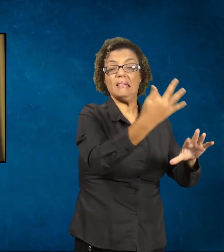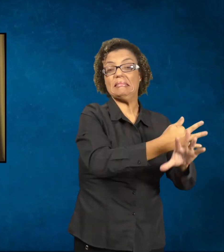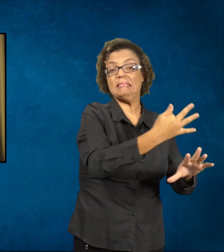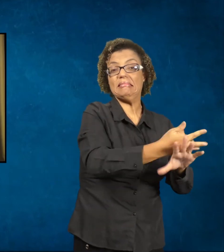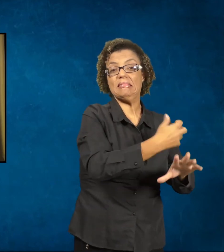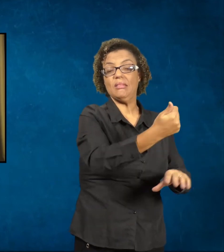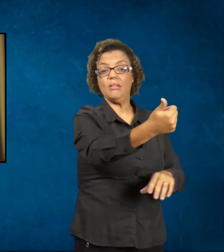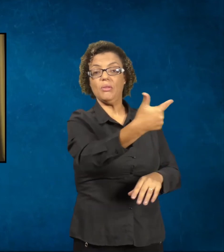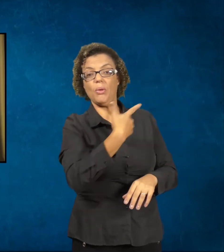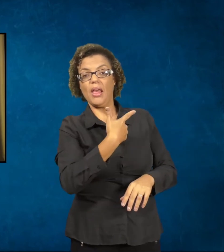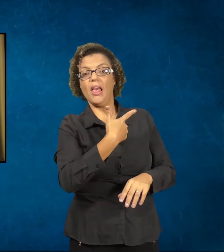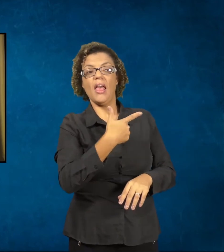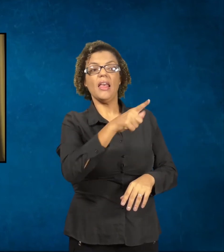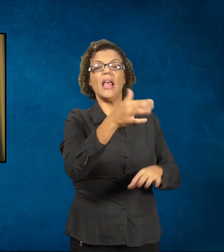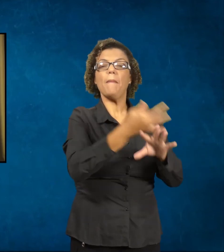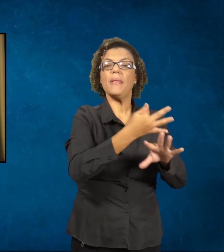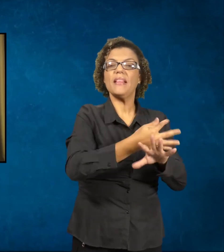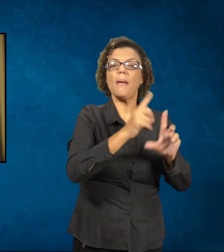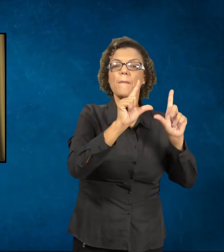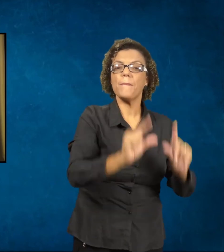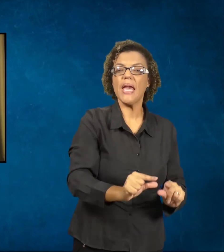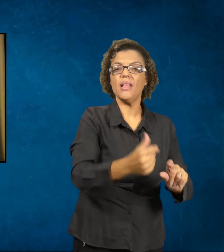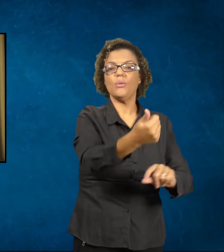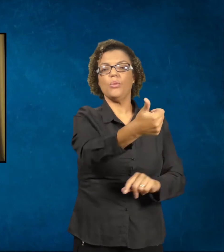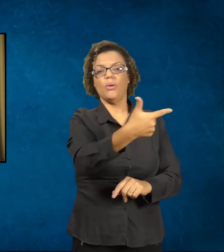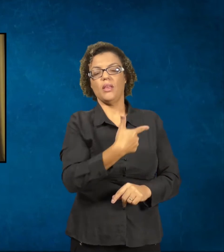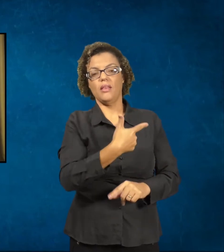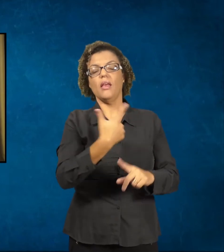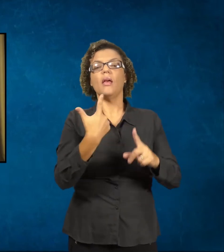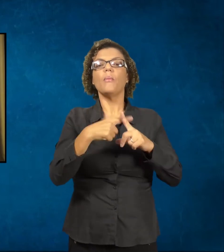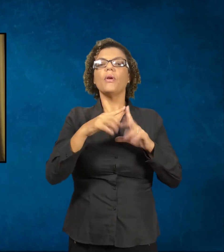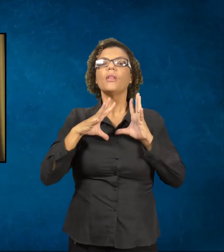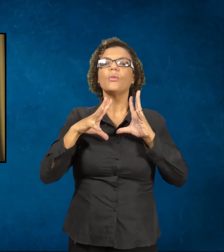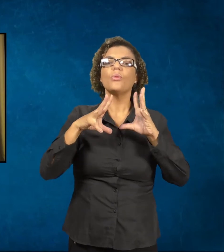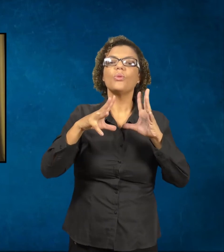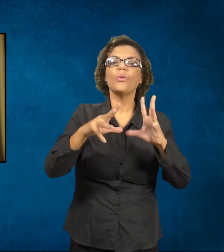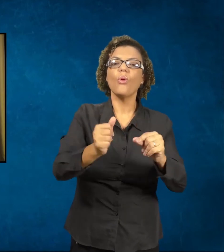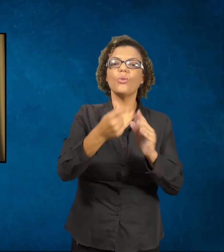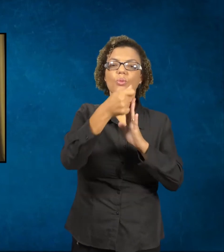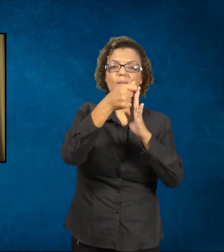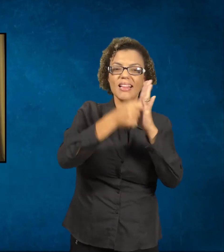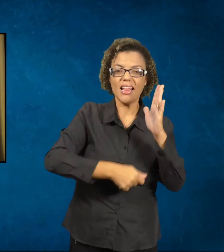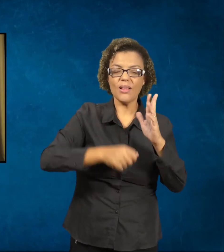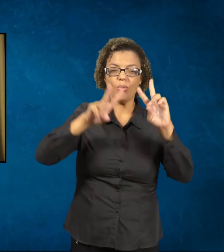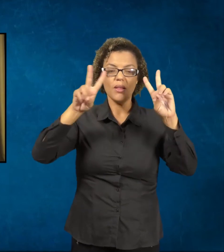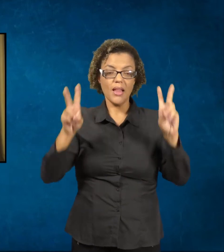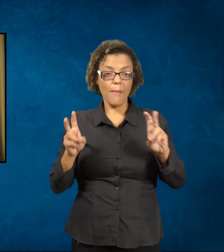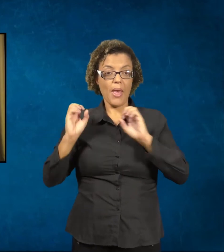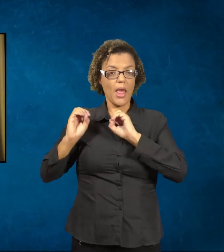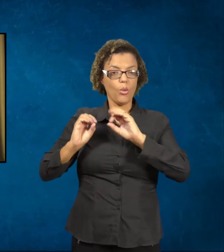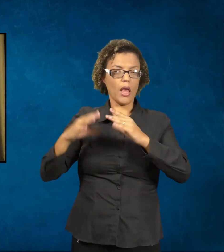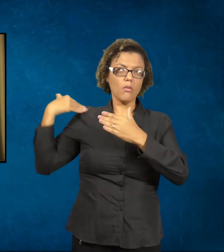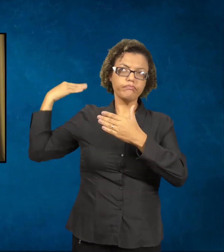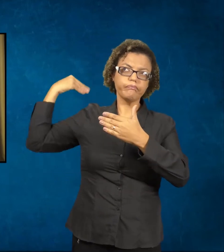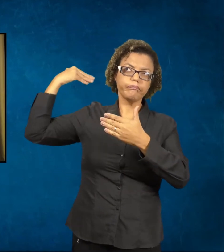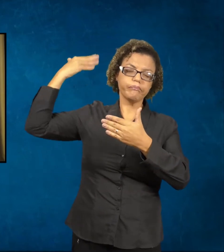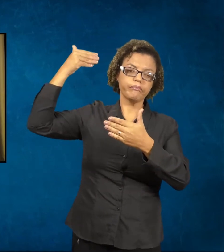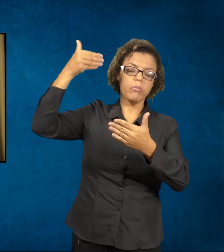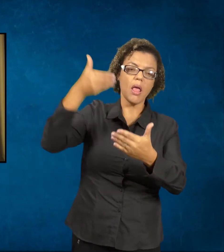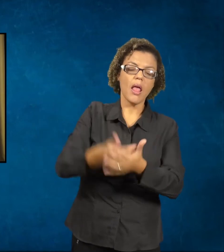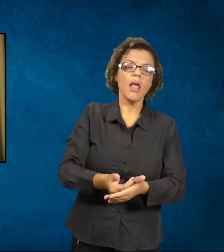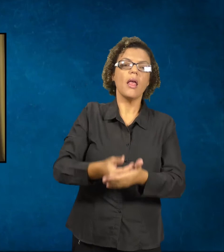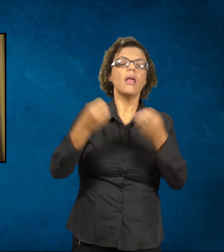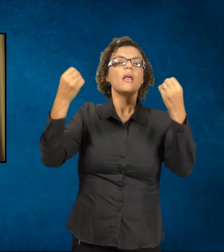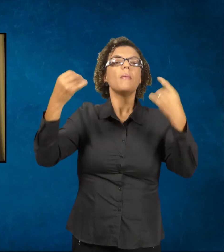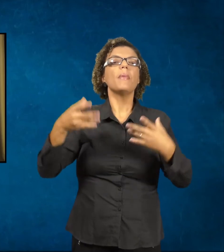você. Porque todos os referenciais de educação ao longo da história falam a mesma coisa. Quando subimos um